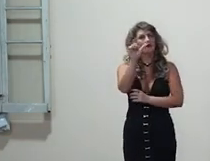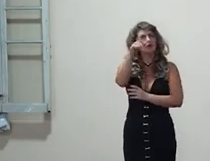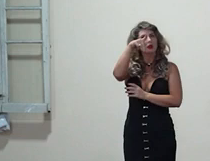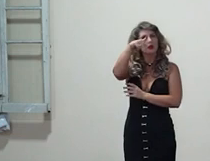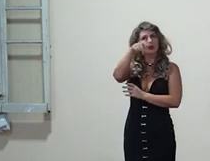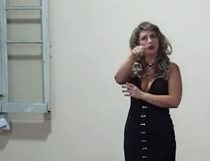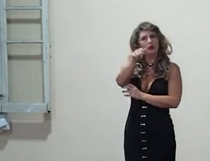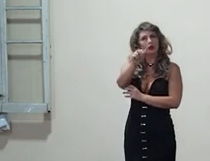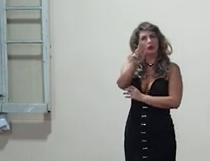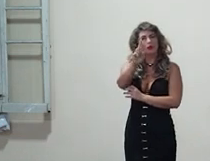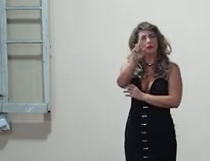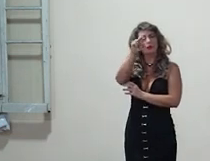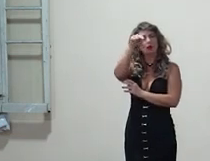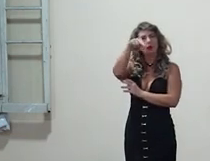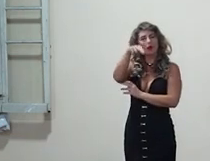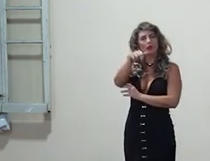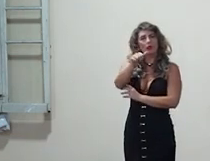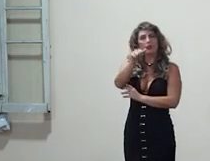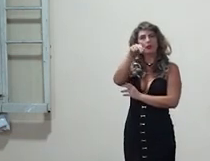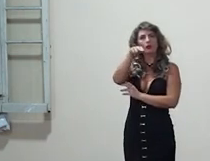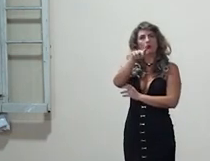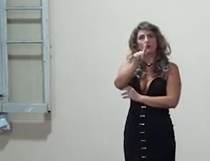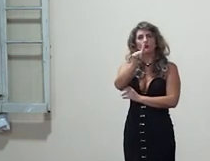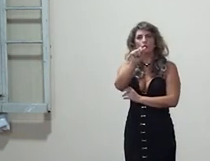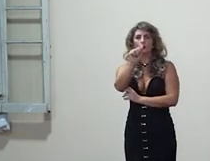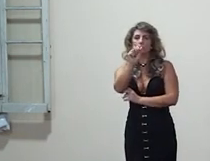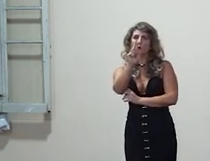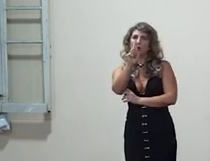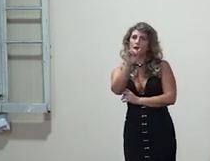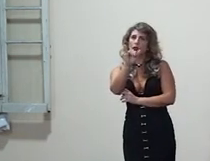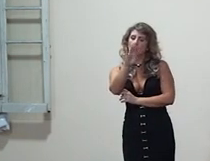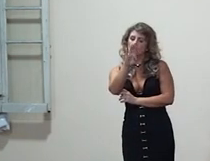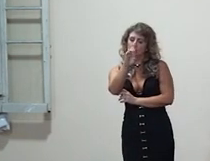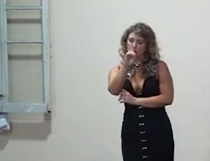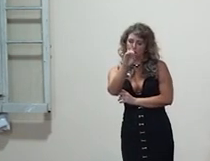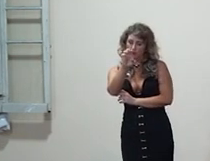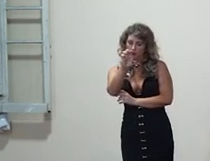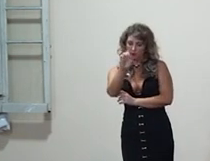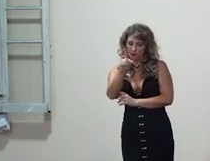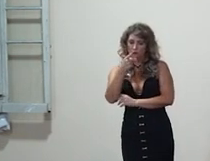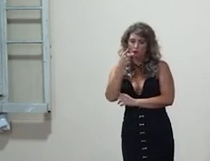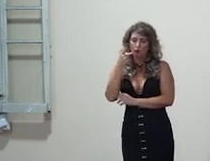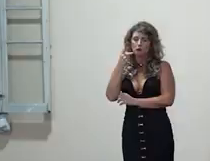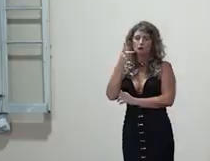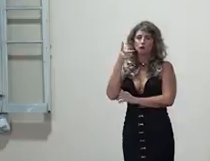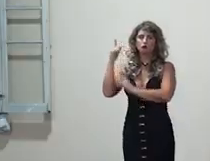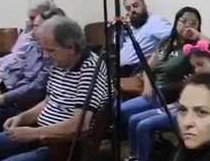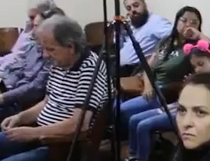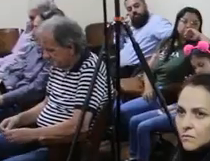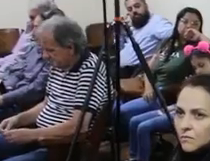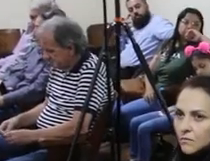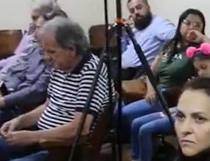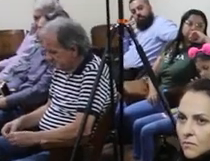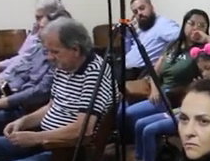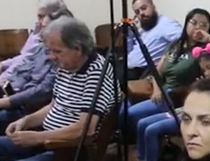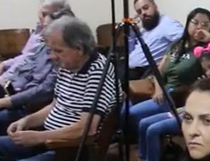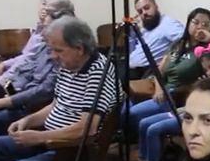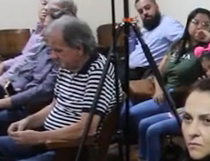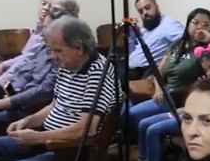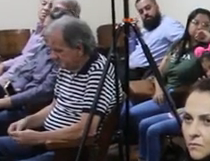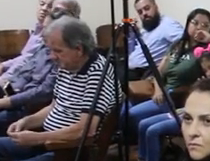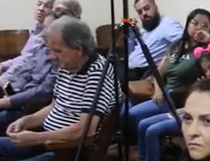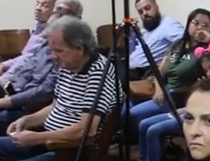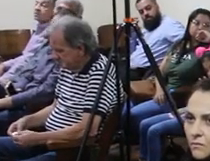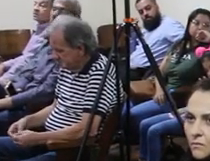Ela foi dita por Bento Munhoz da Rocha, no filho, no discurso que ele fez, e ele falou sobre isso, que é